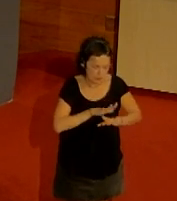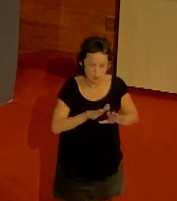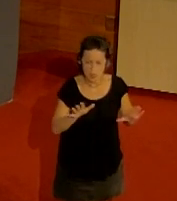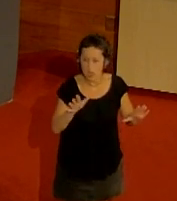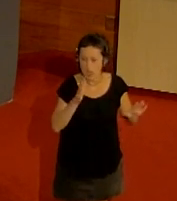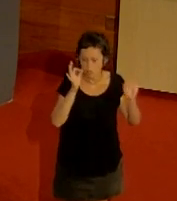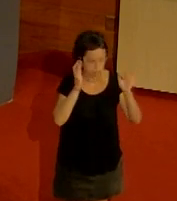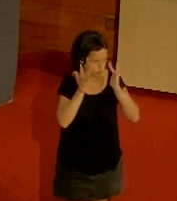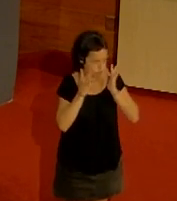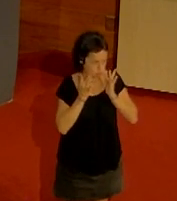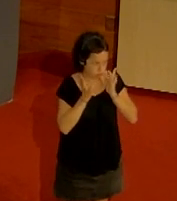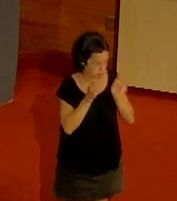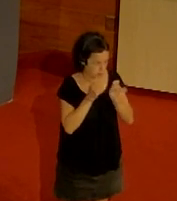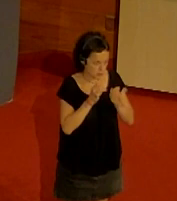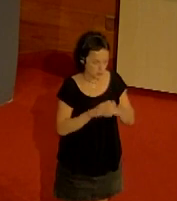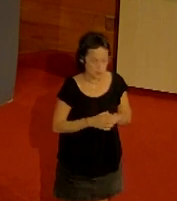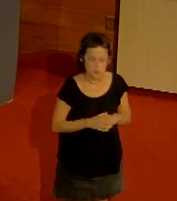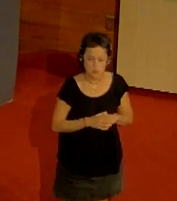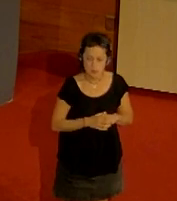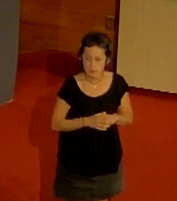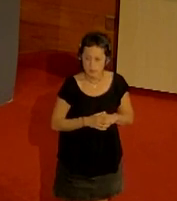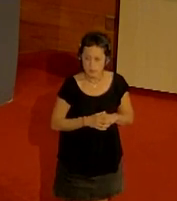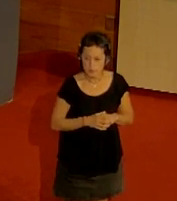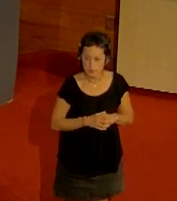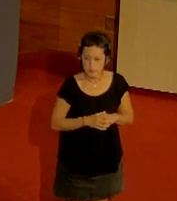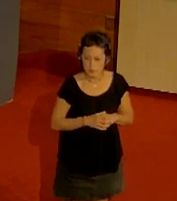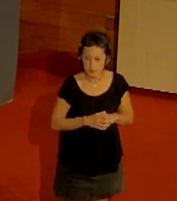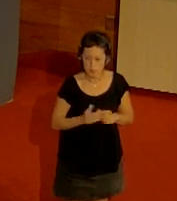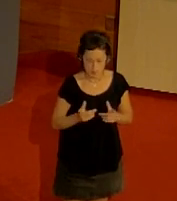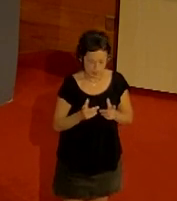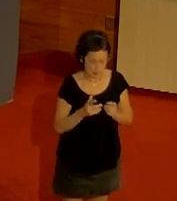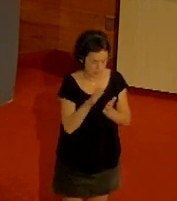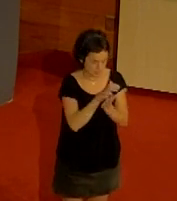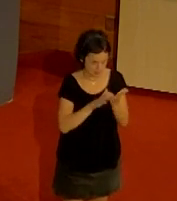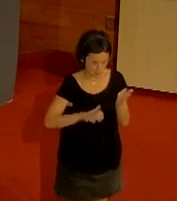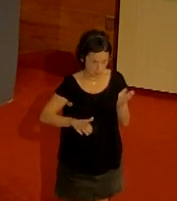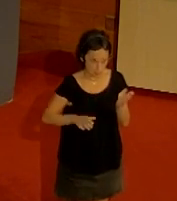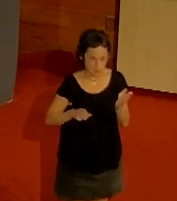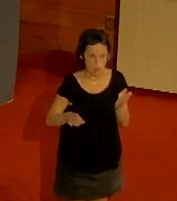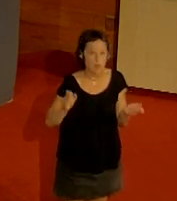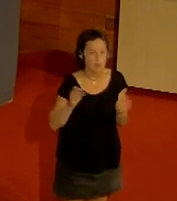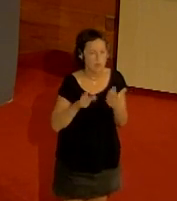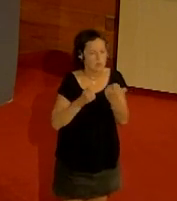periodística. Vale, es un reportaje sobre migraciones. ¿Quiénes son los protagonistas?